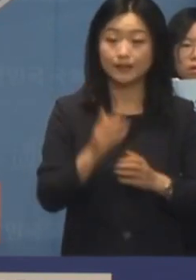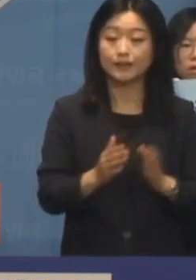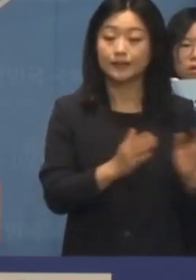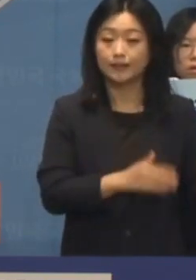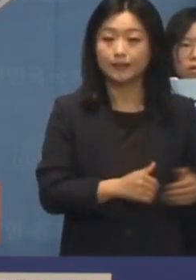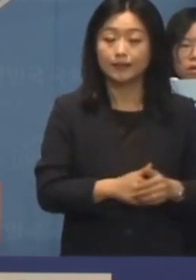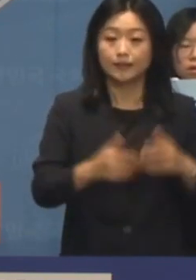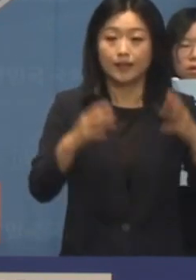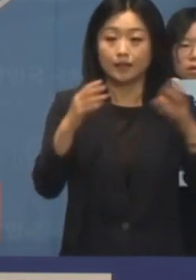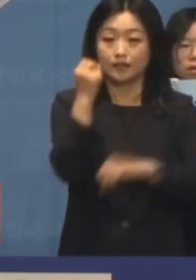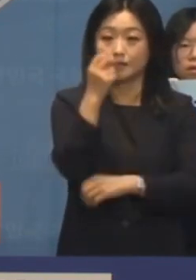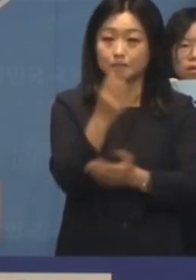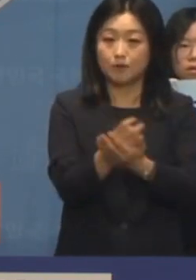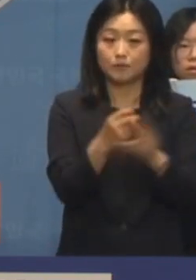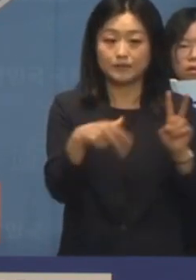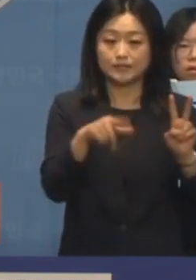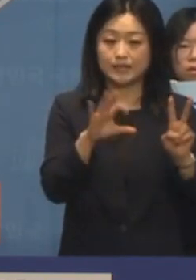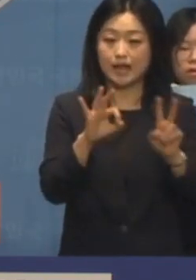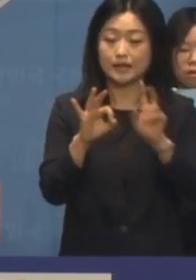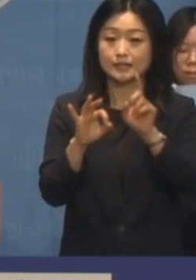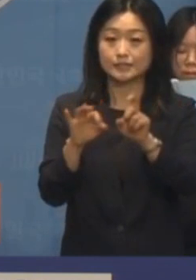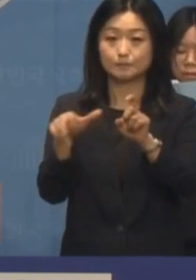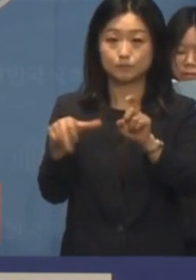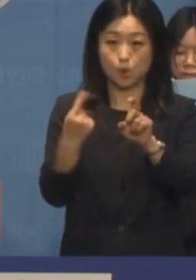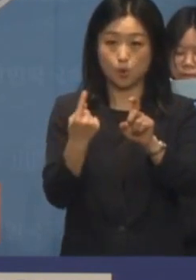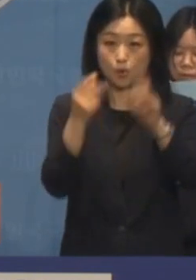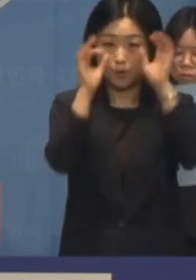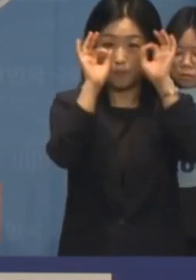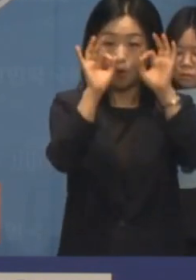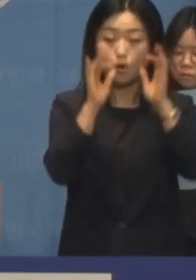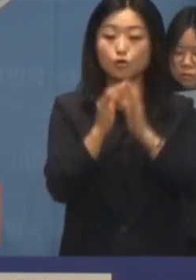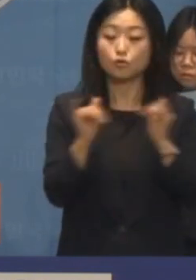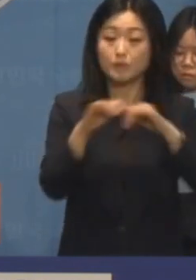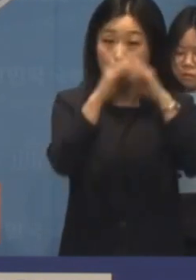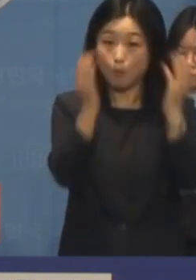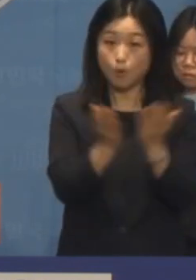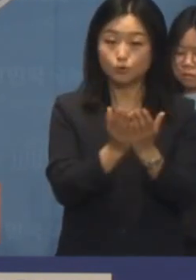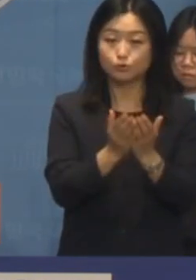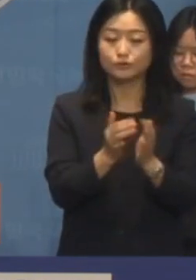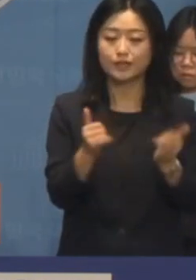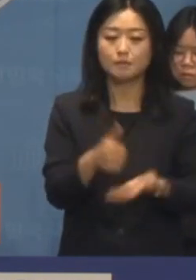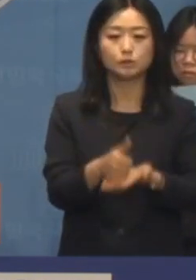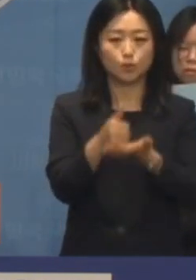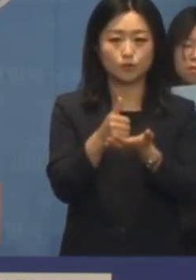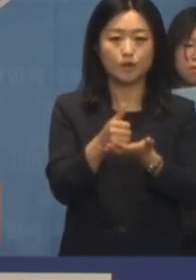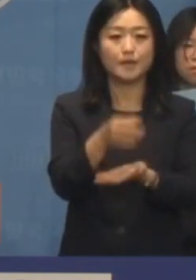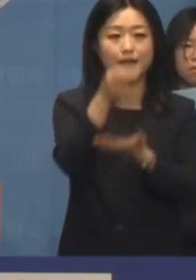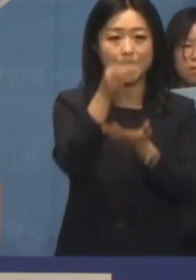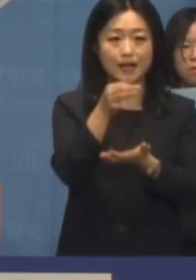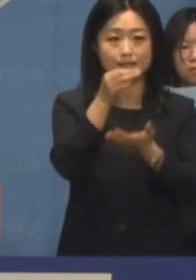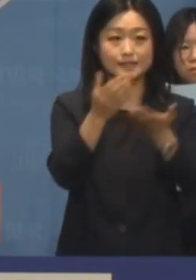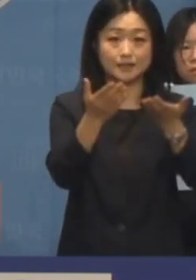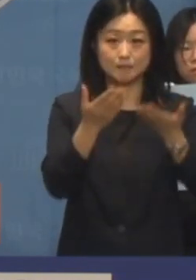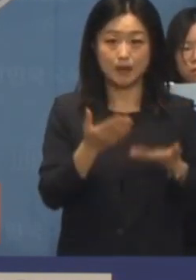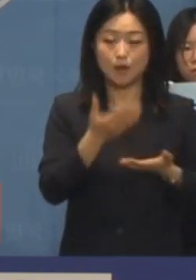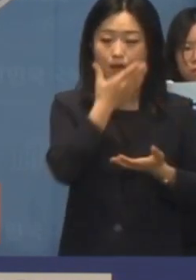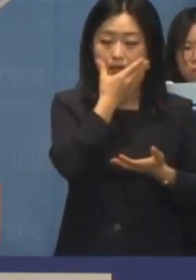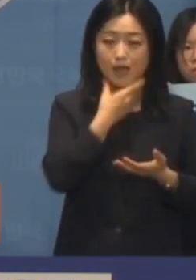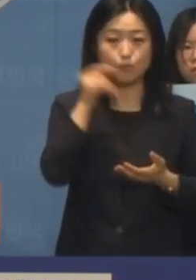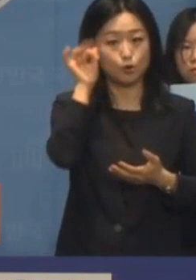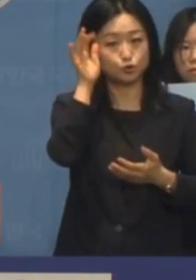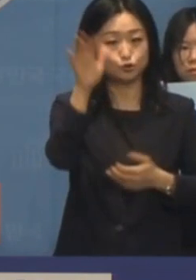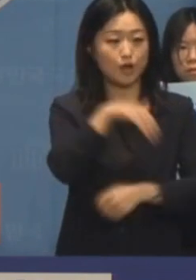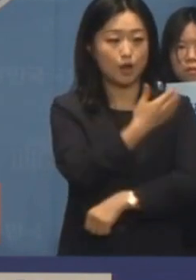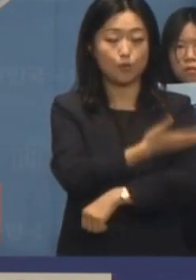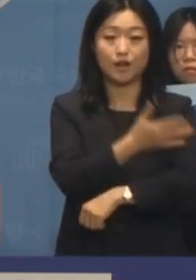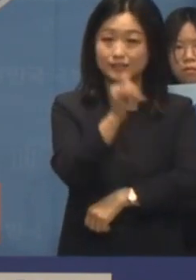대한민국 헌법 제2장 10조에 따르면 모든 국민은 인간으로서의 존엄과 가치를 가지며 행복을 추구할 권리를